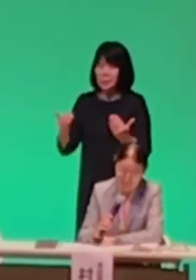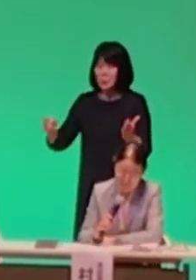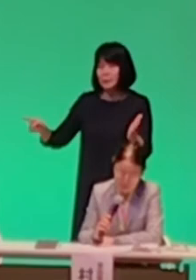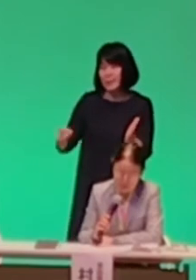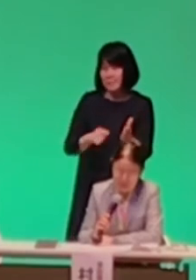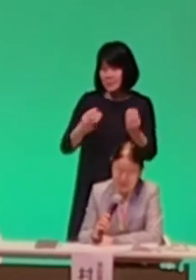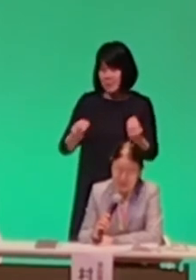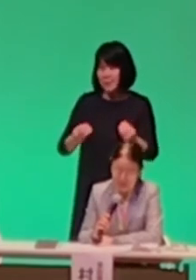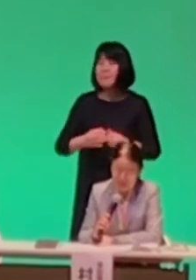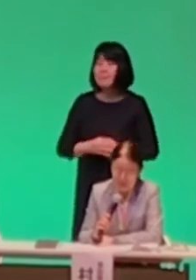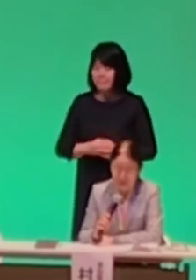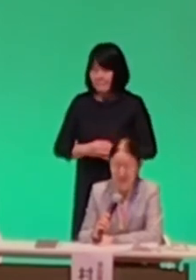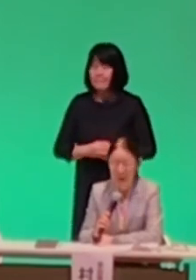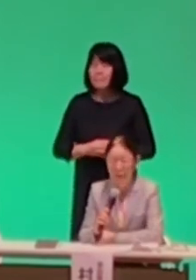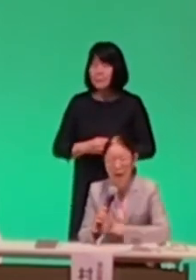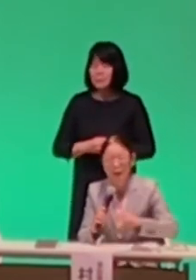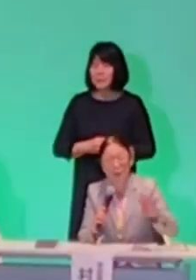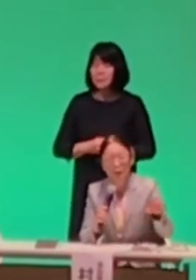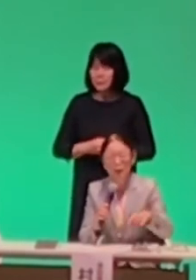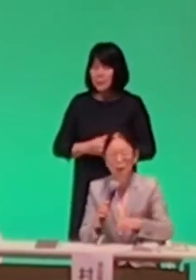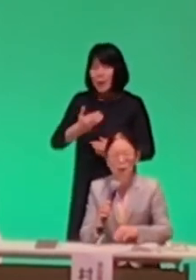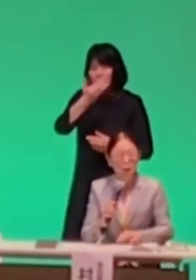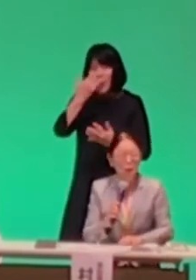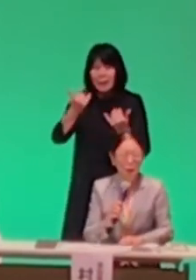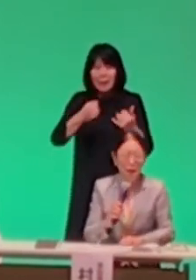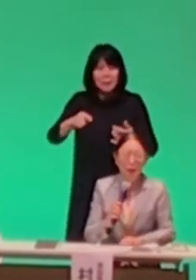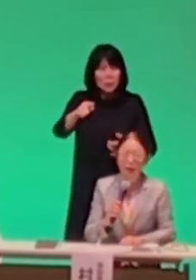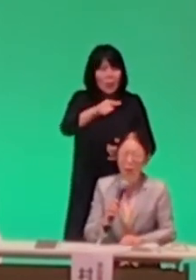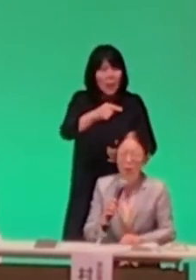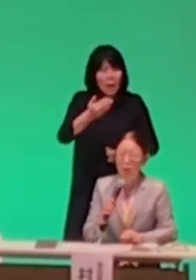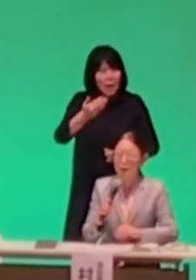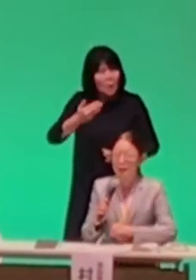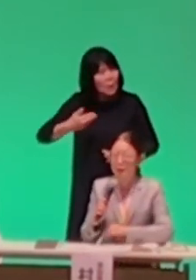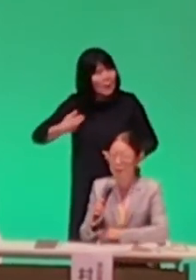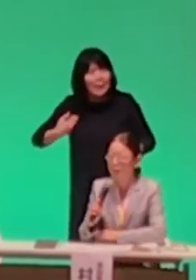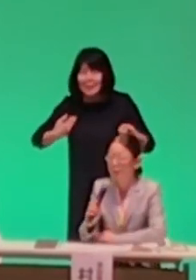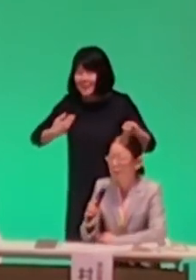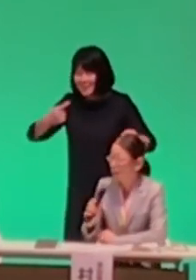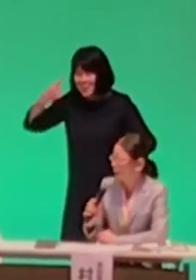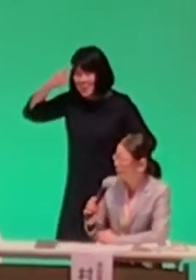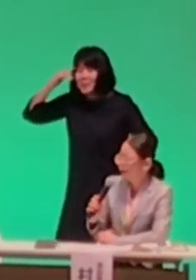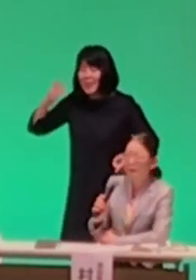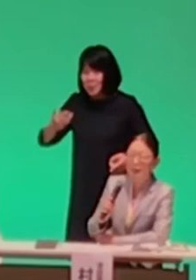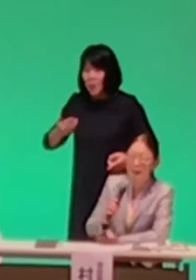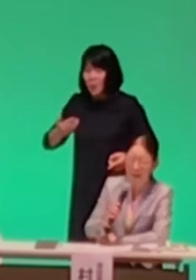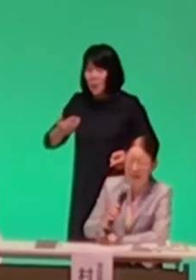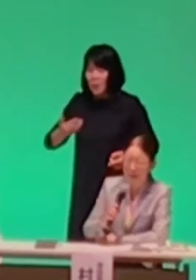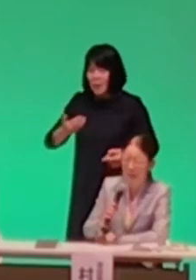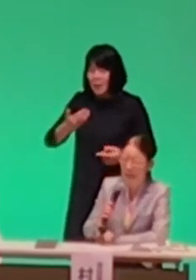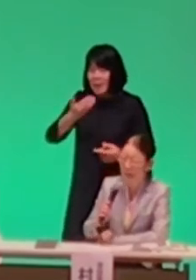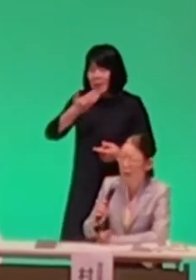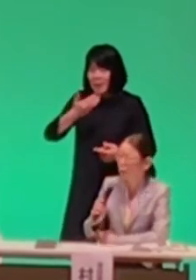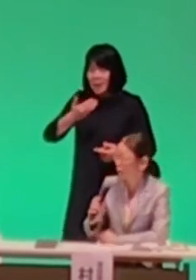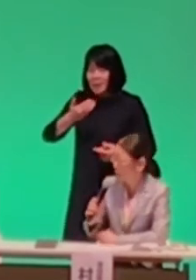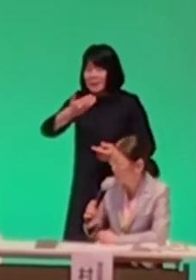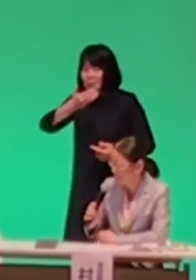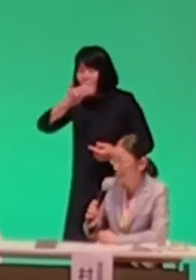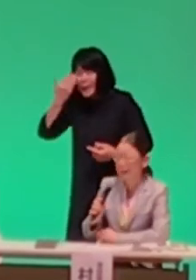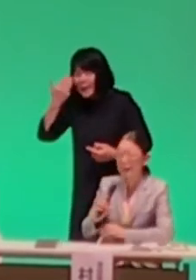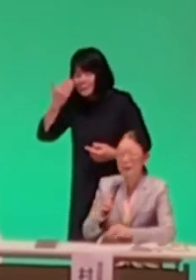、まあ、若い人はちょっと想像できないと思いますけど、若年定年とか